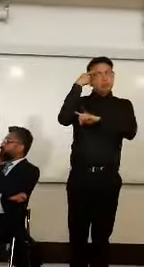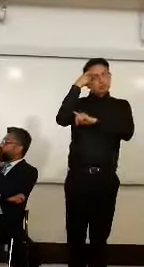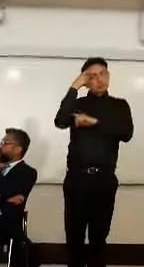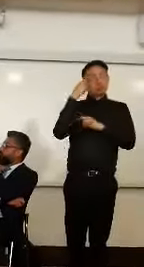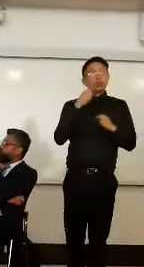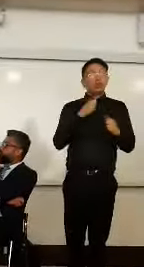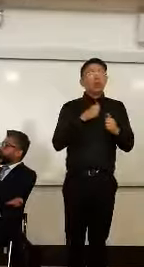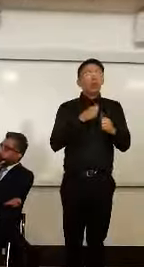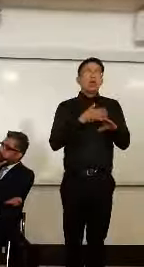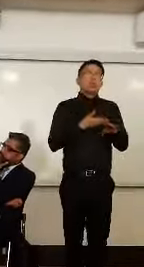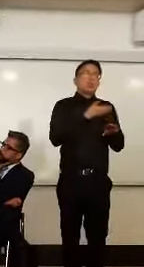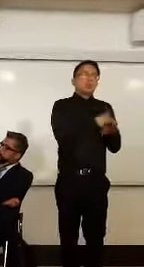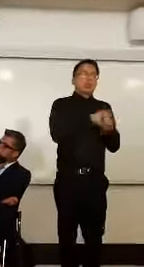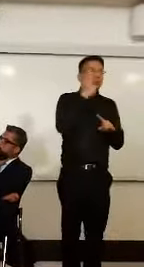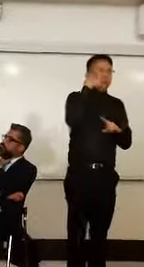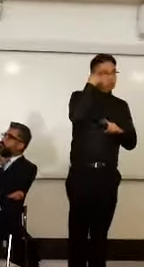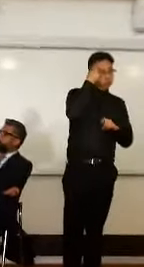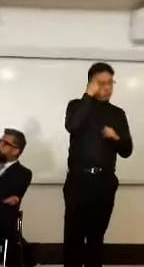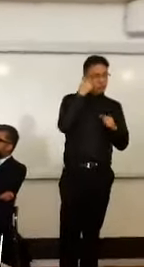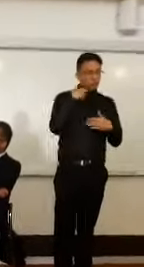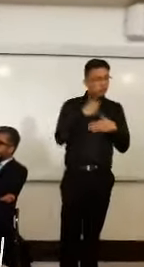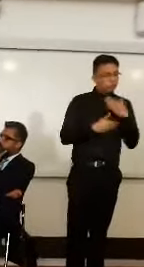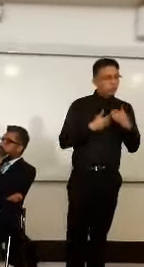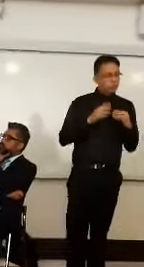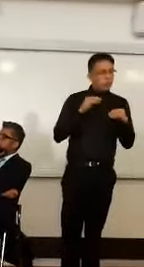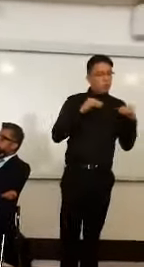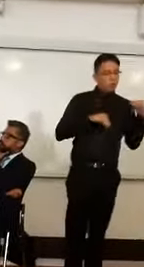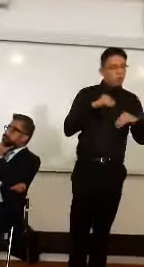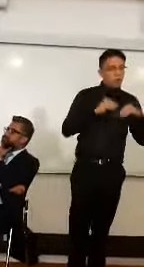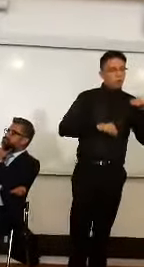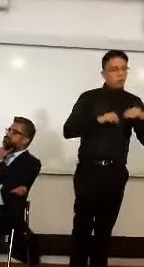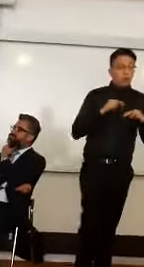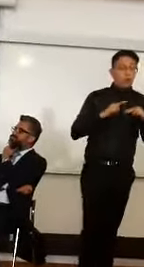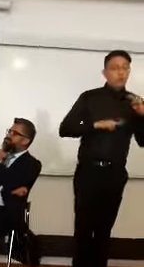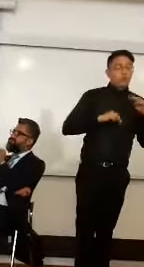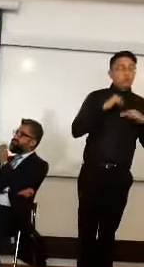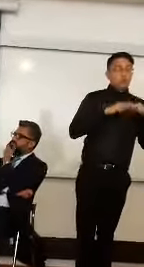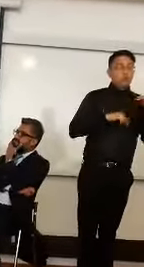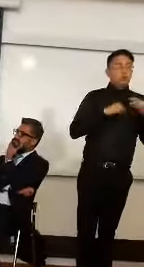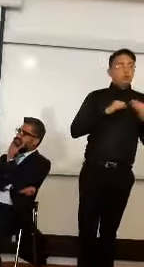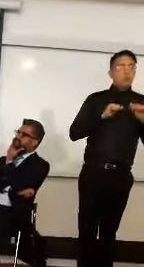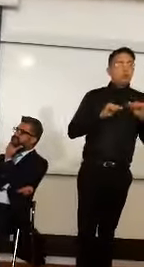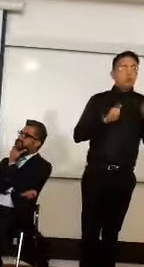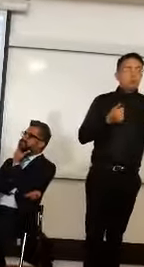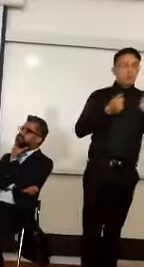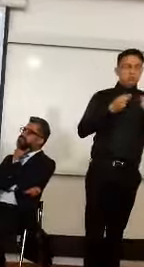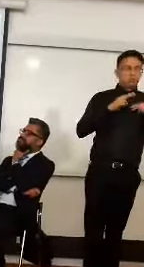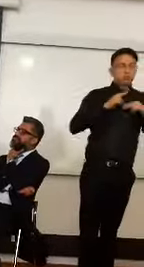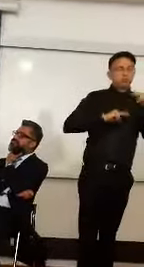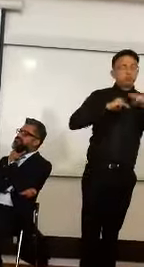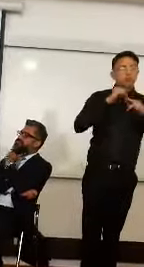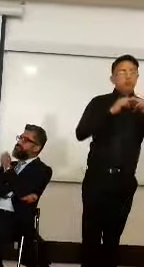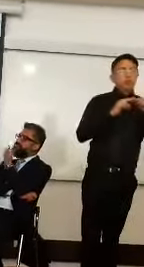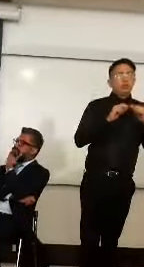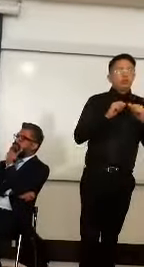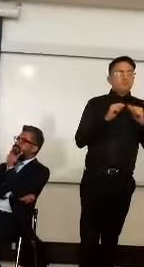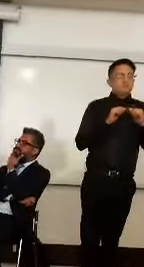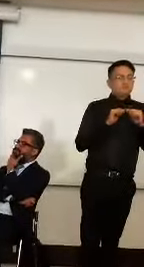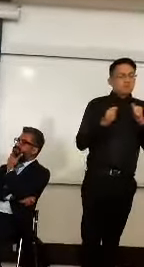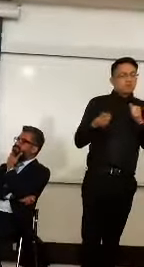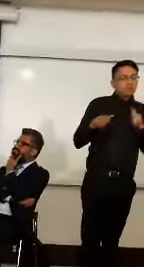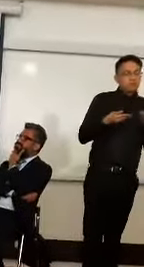principales retos en este proceso de construcción? No solo en términos de lo que implica construir de manera mancomunada